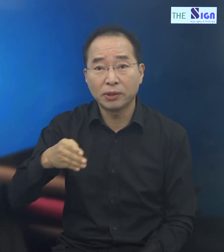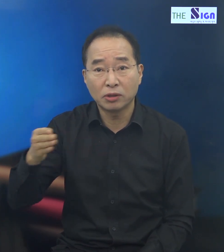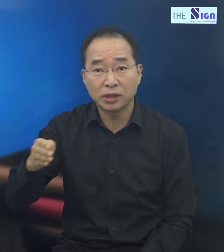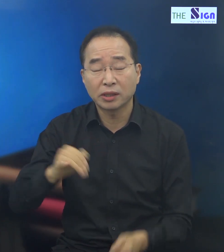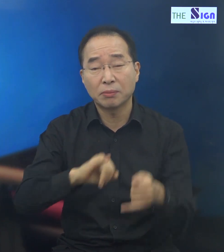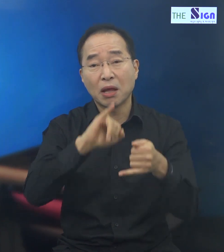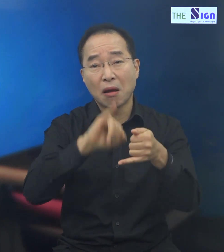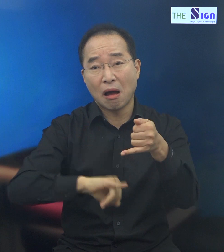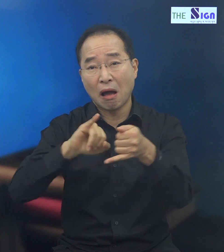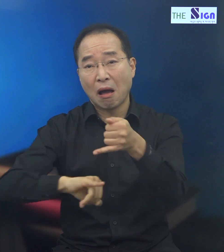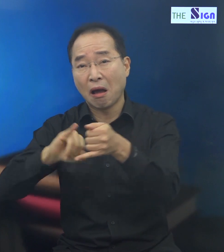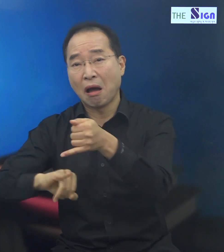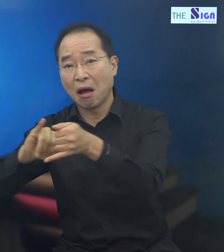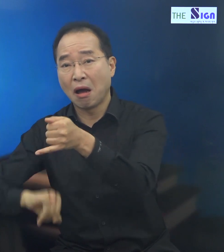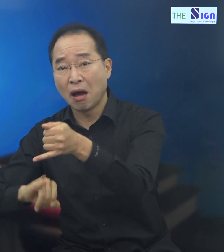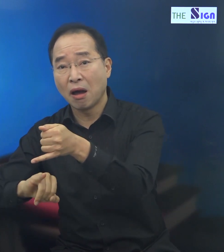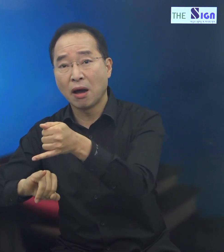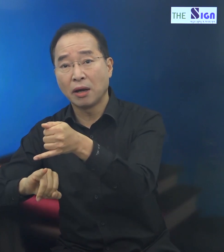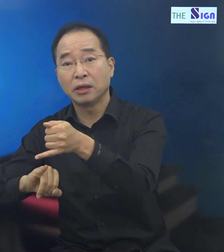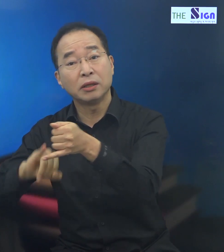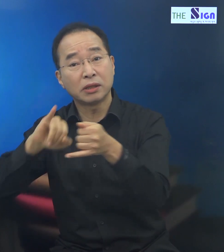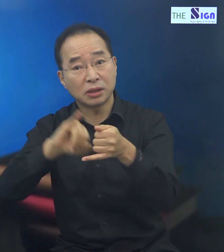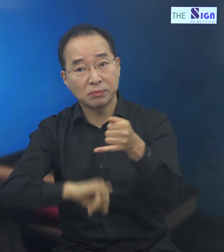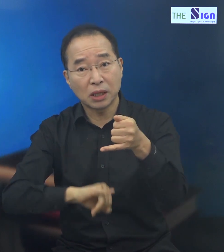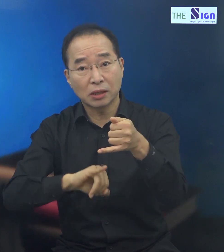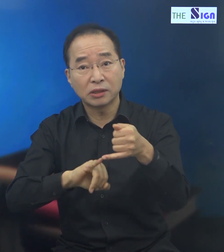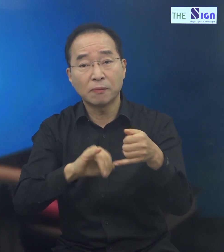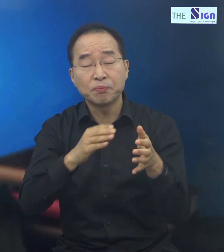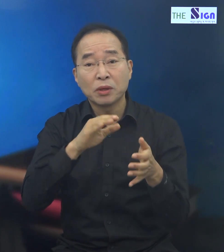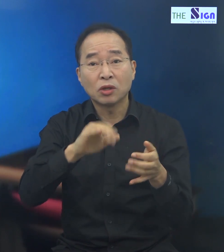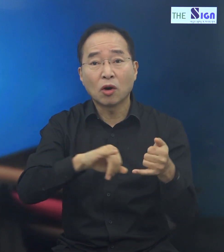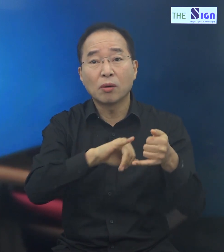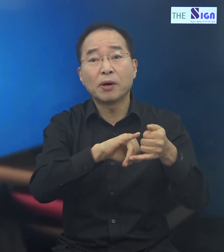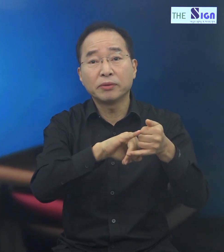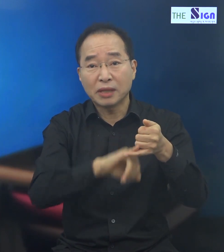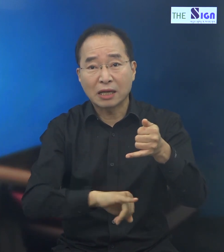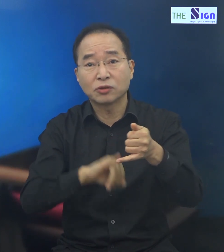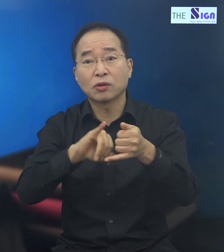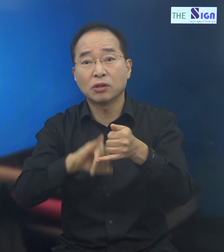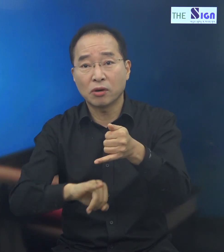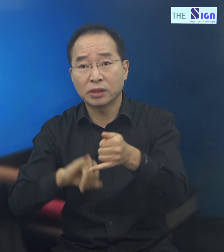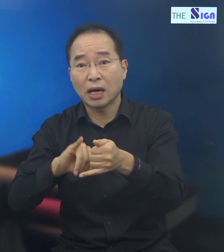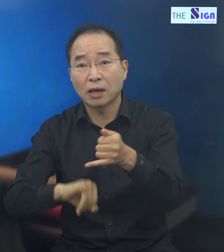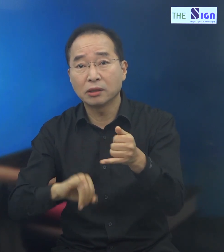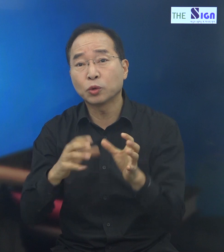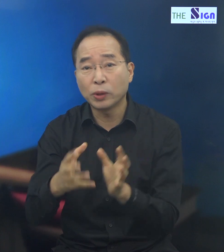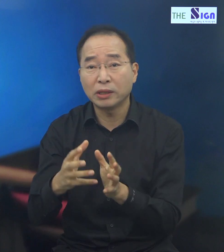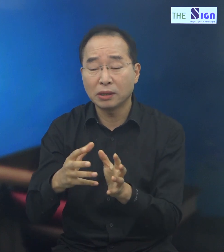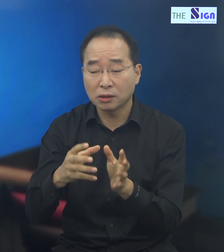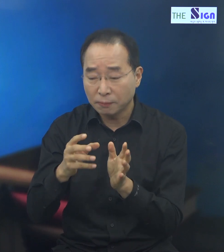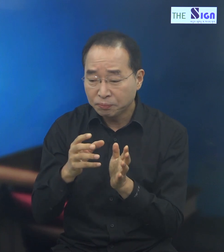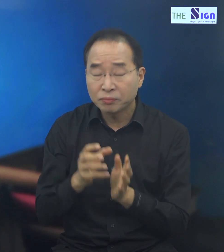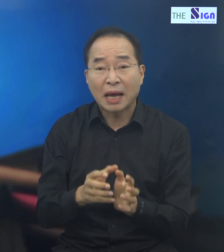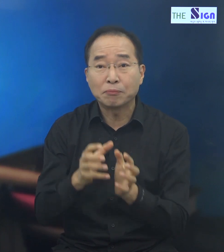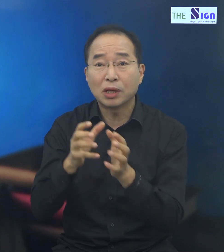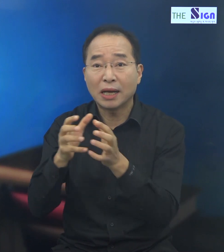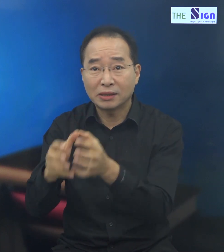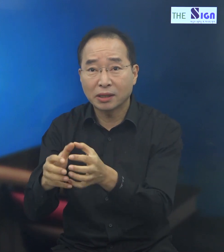연체가 되면 이렇게 씁니다. 그래서 여러 번 약속을 어기다. 돈에 대해서 납부할 날짜가 됐는데